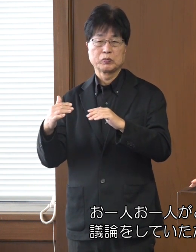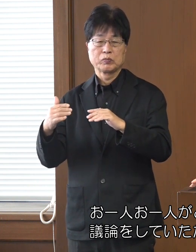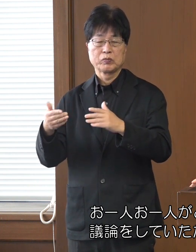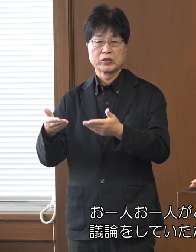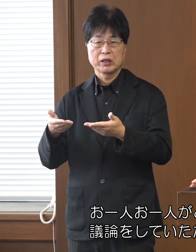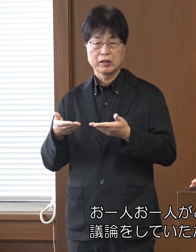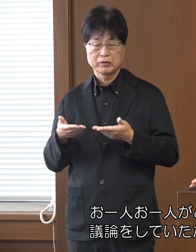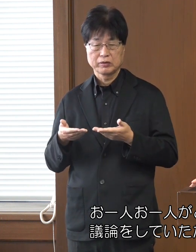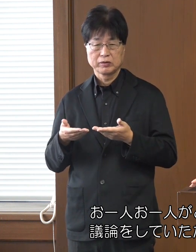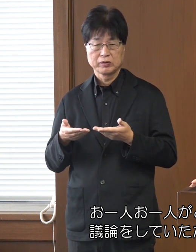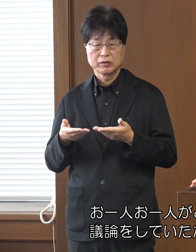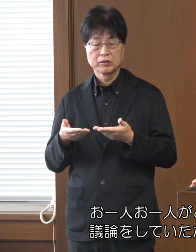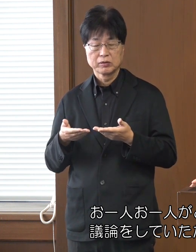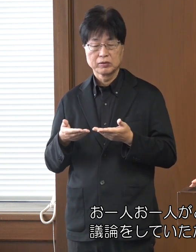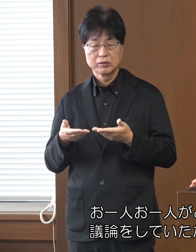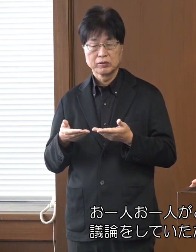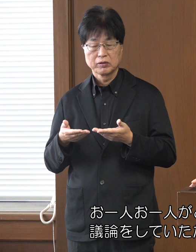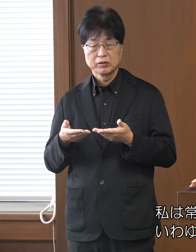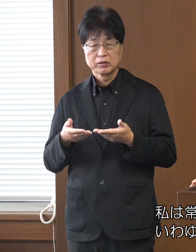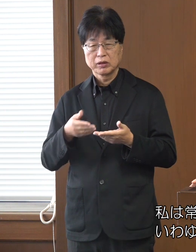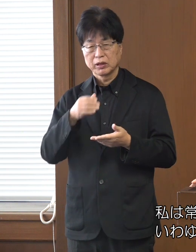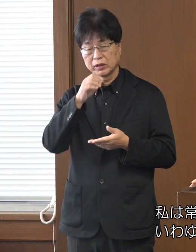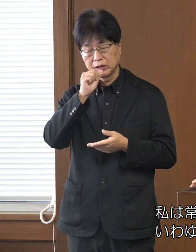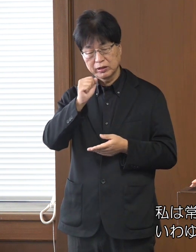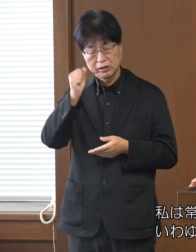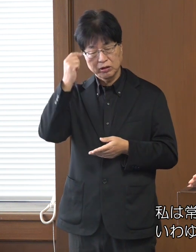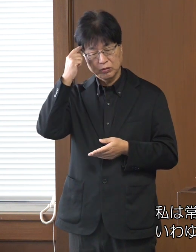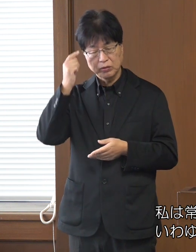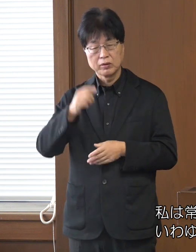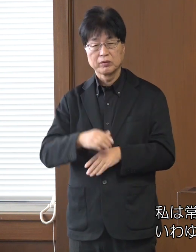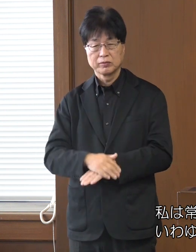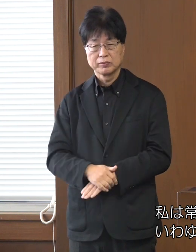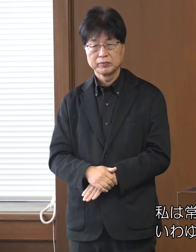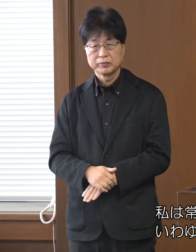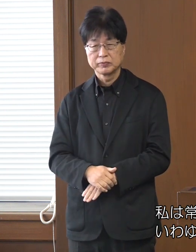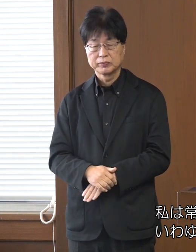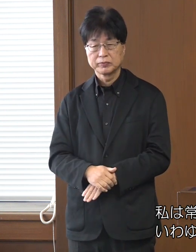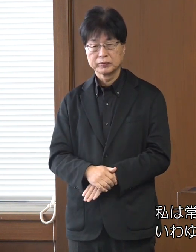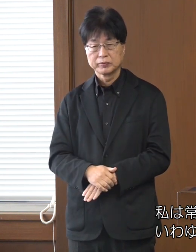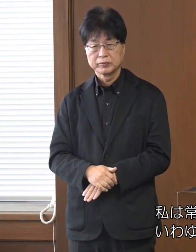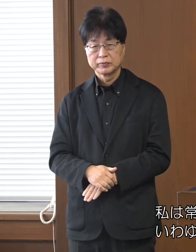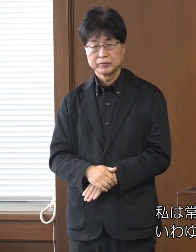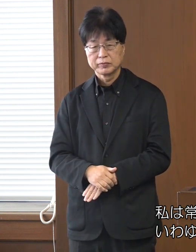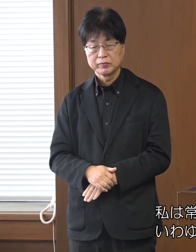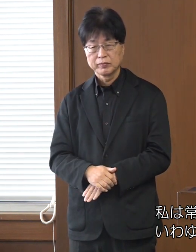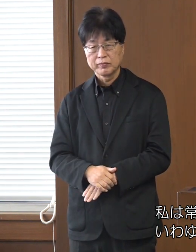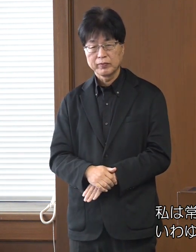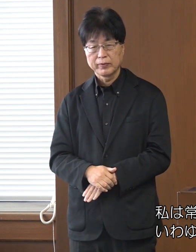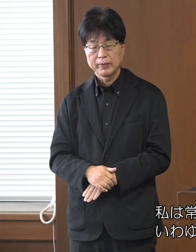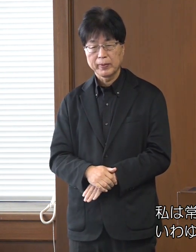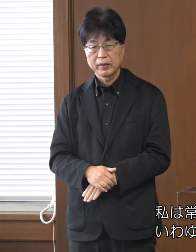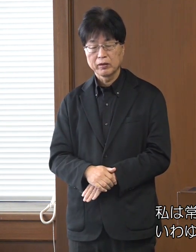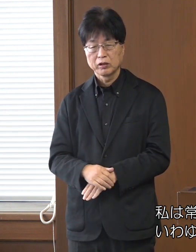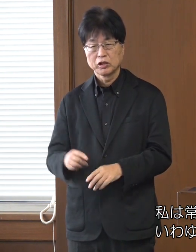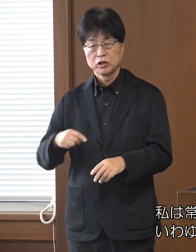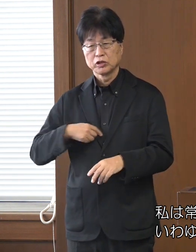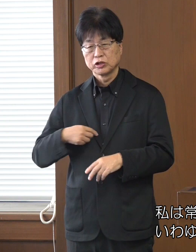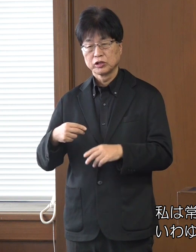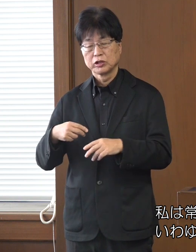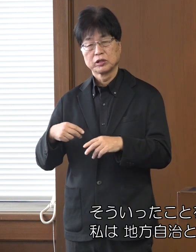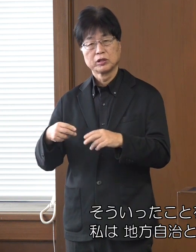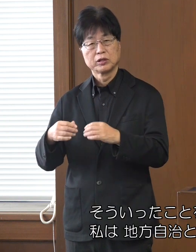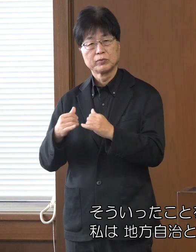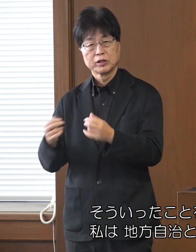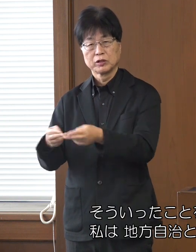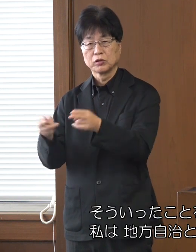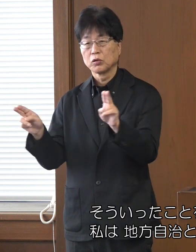く方が良いのではと私は常々思っているので、いわゆる党議拘束というか、まあ、そ